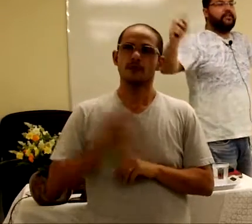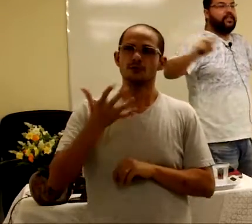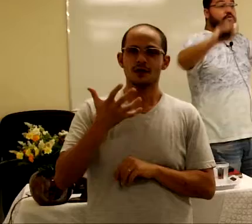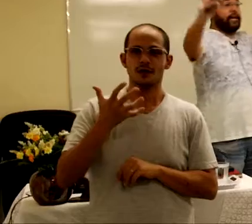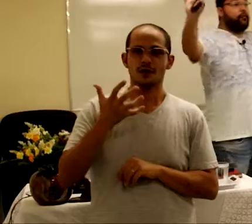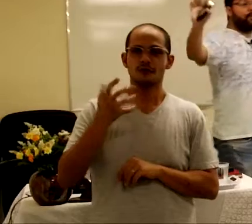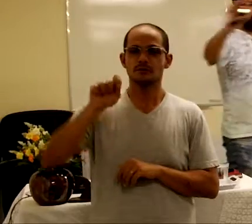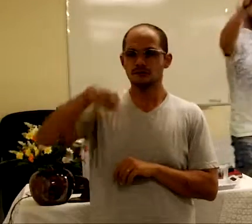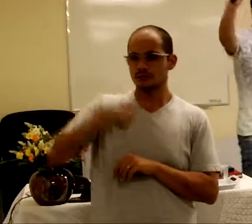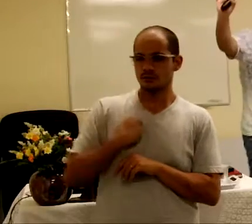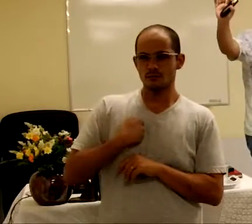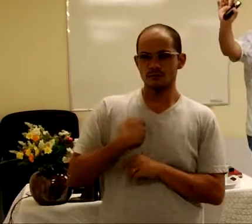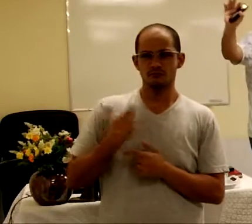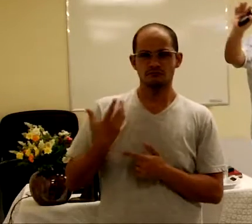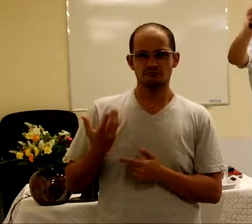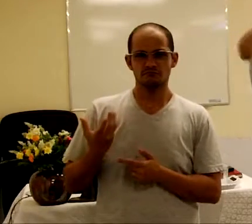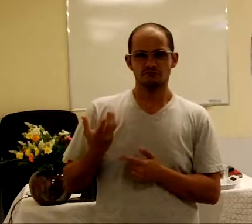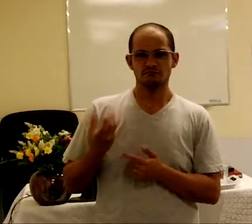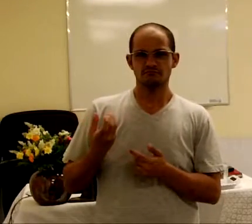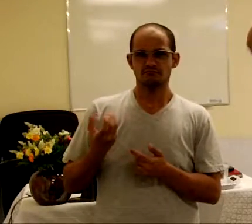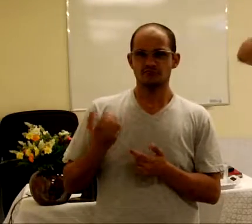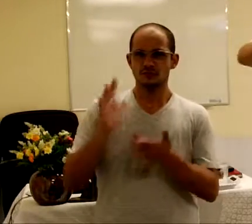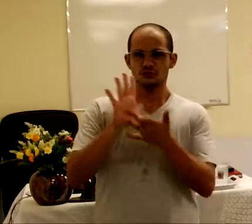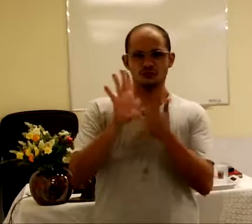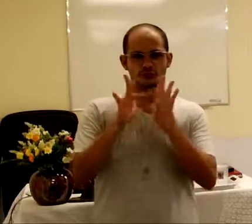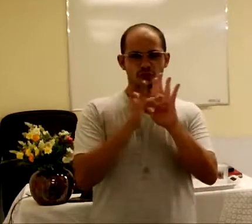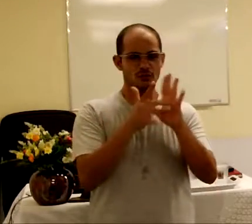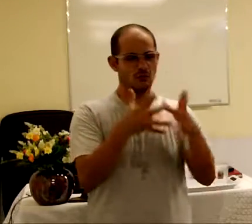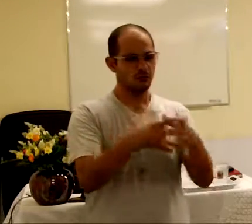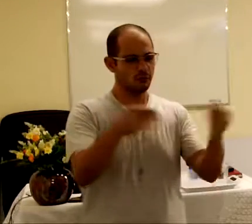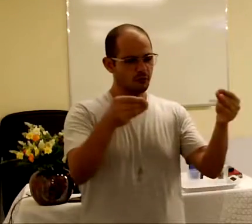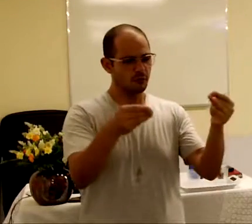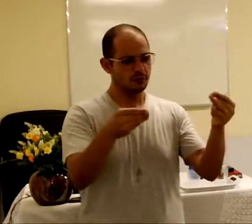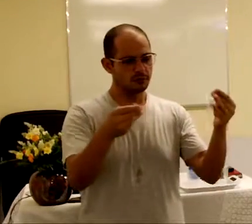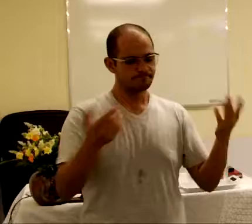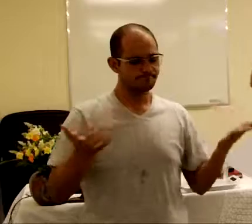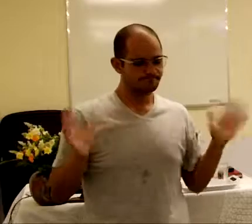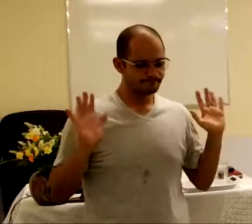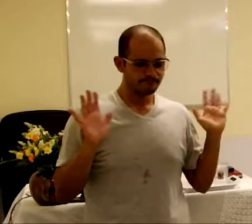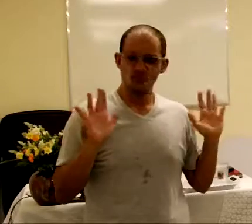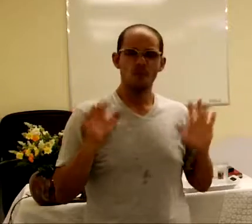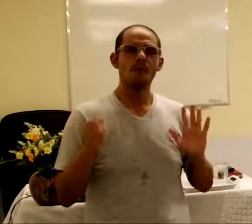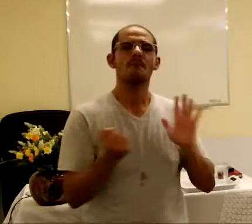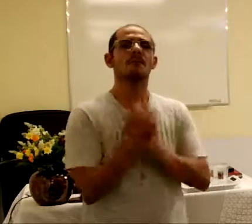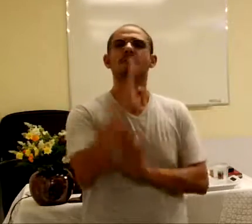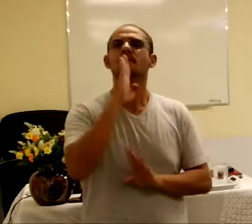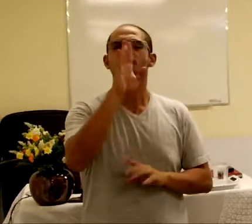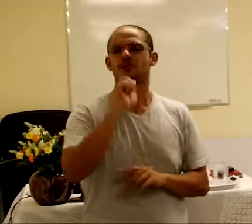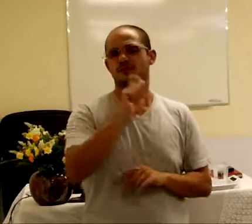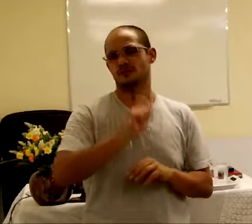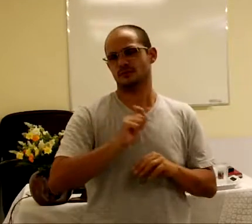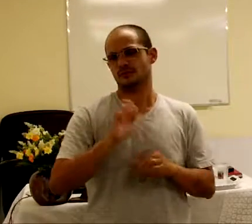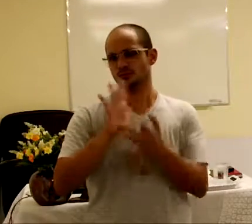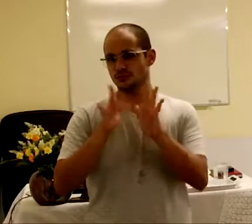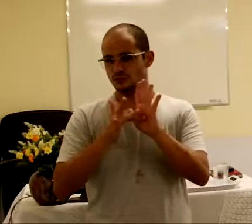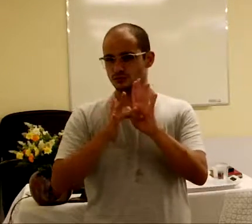sinais. Jesus era cobrado pelos sinais, né? Ele cura isso e aquilo, mas a marca principal de Jesus foi o